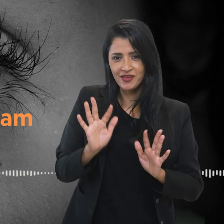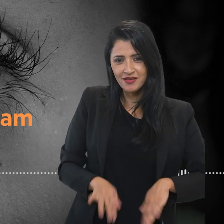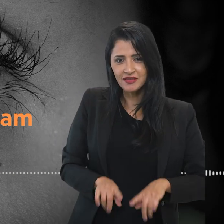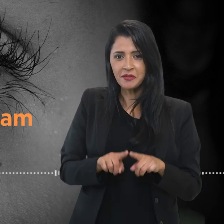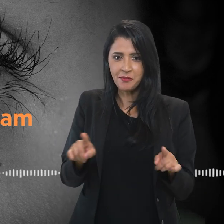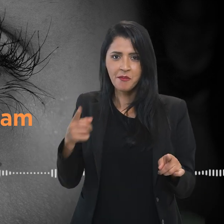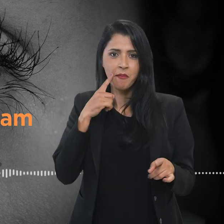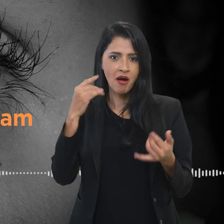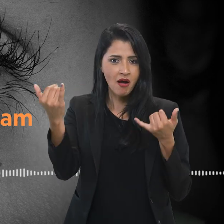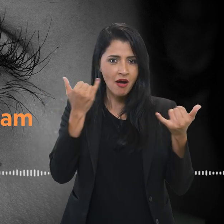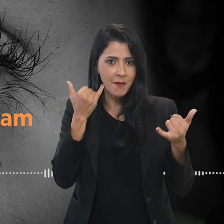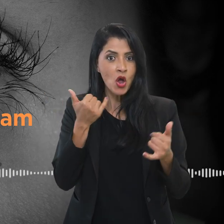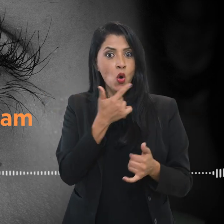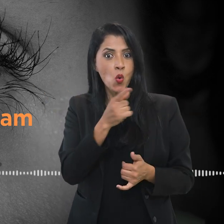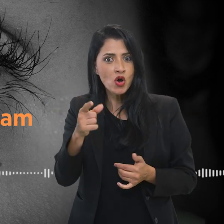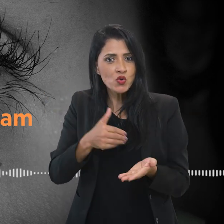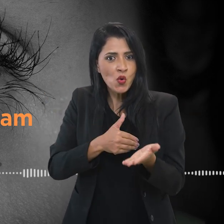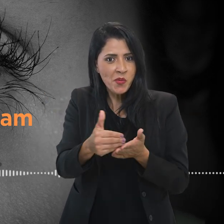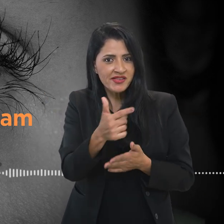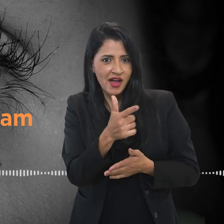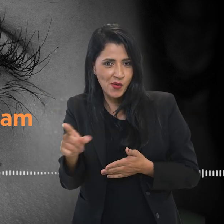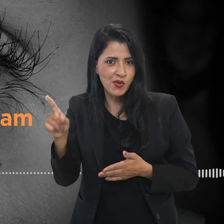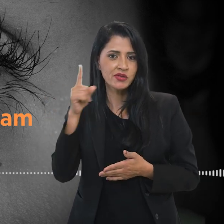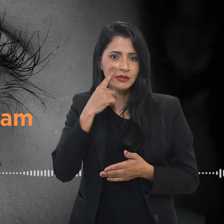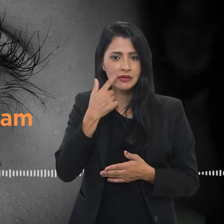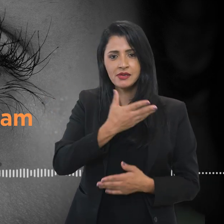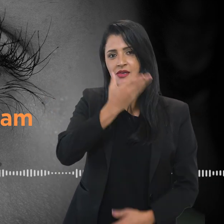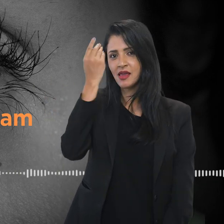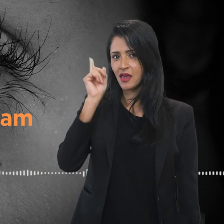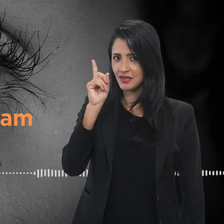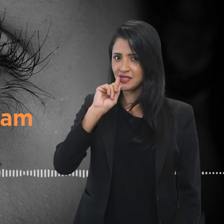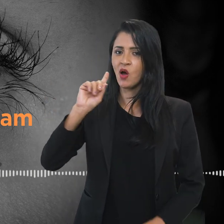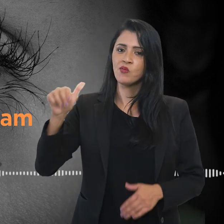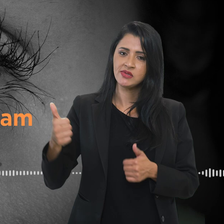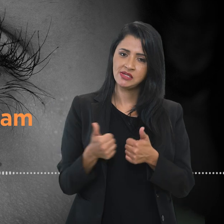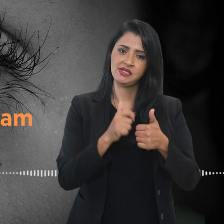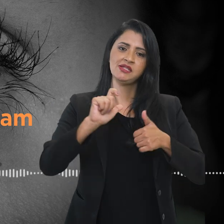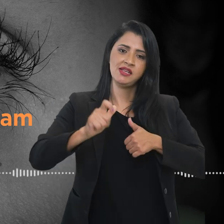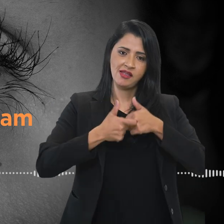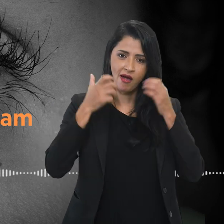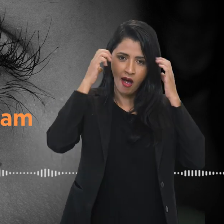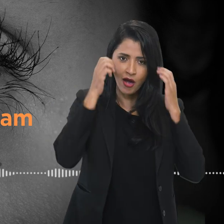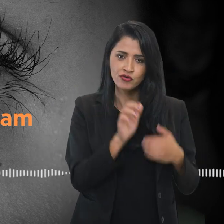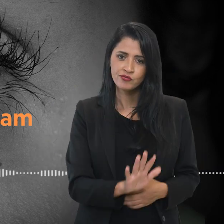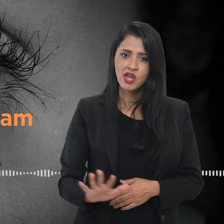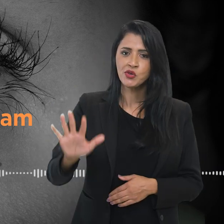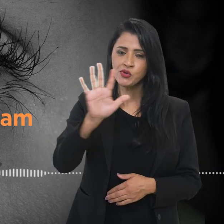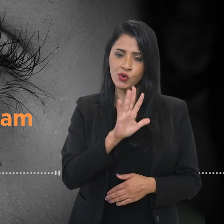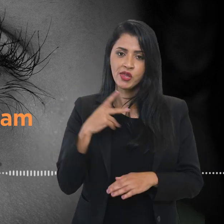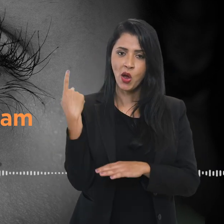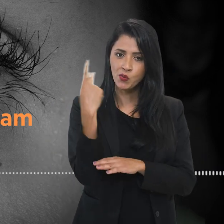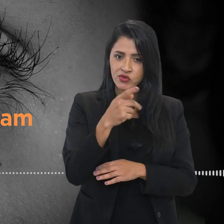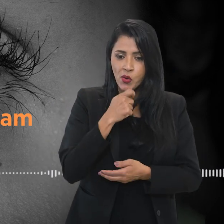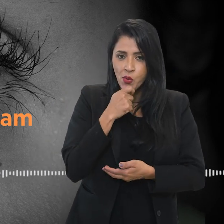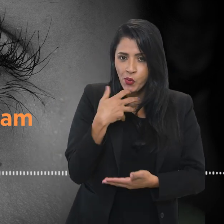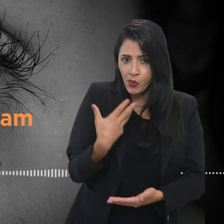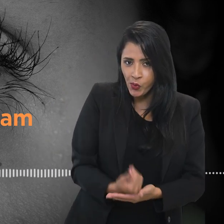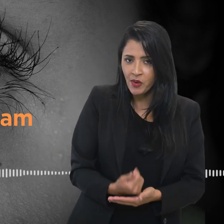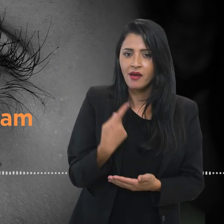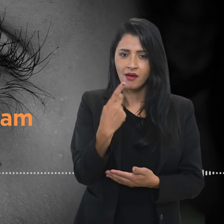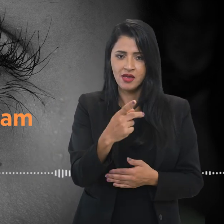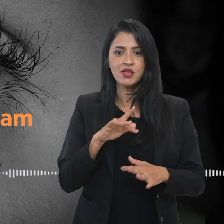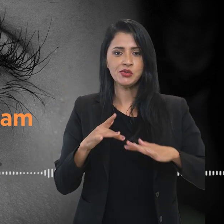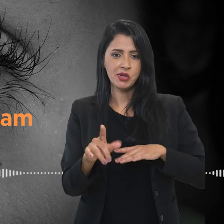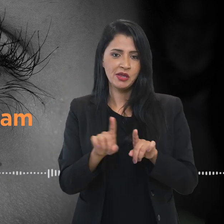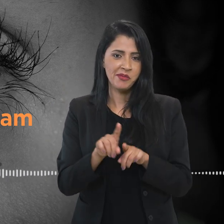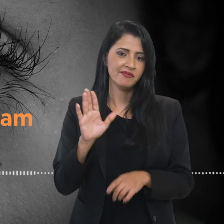É isso. Esse episódio bônus fica por aqui. Para ser notificado assim que a próxima temporada sair, não se esqueça de seguir a Rádio Agência